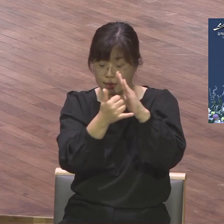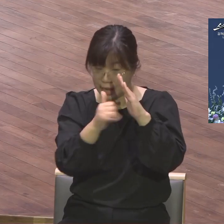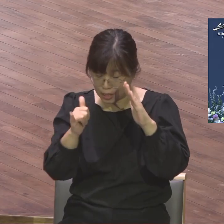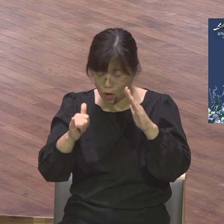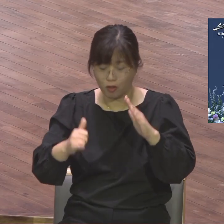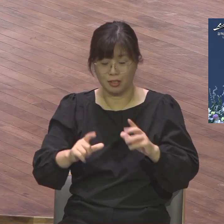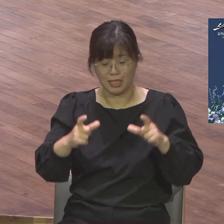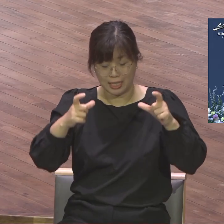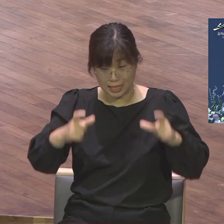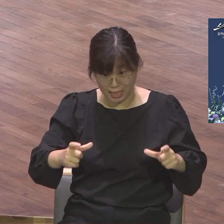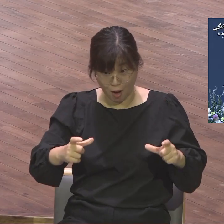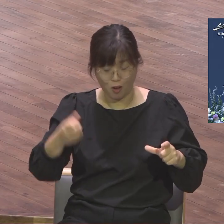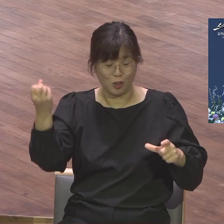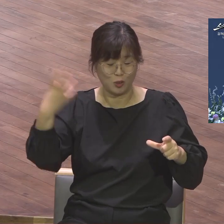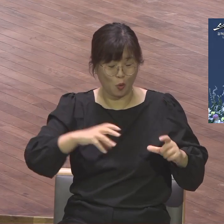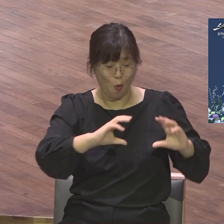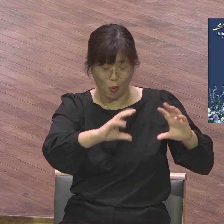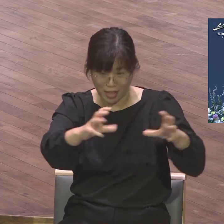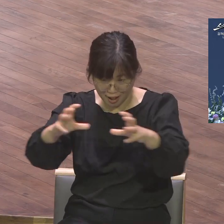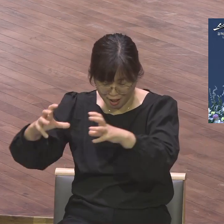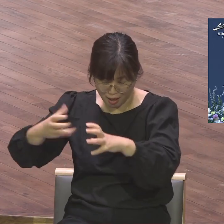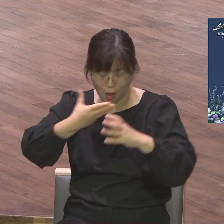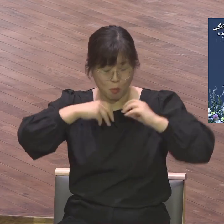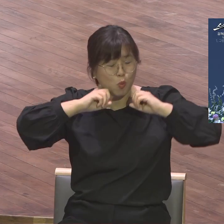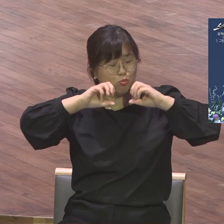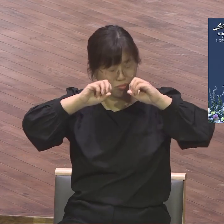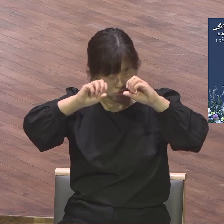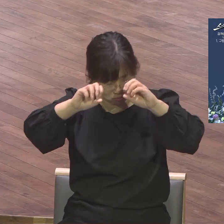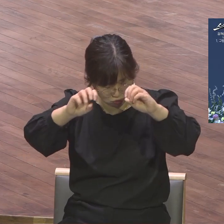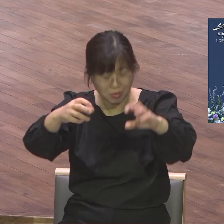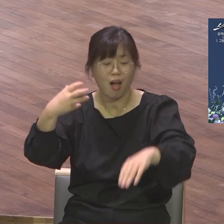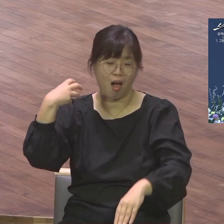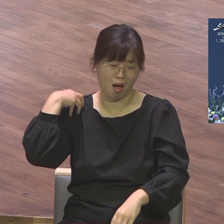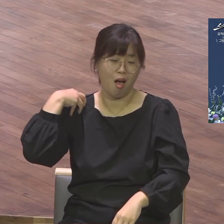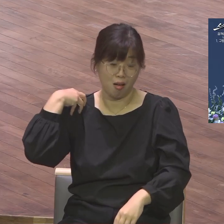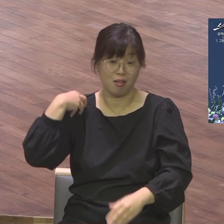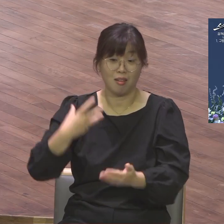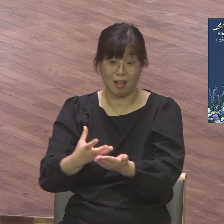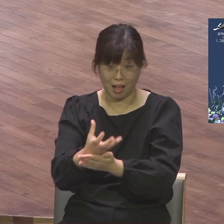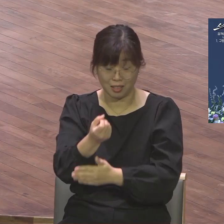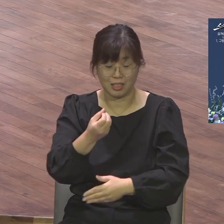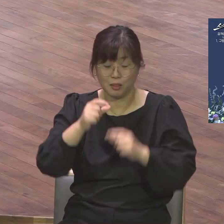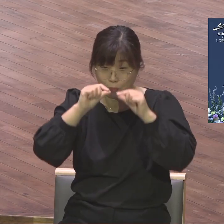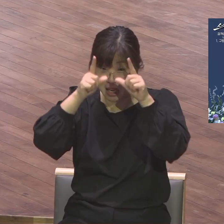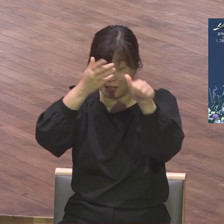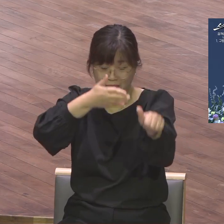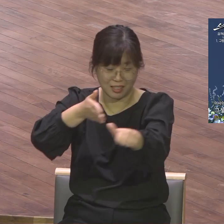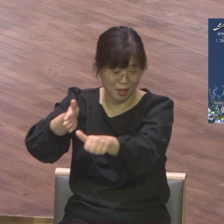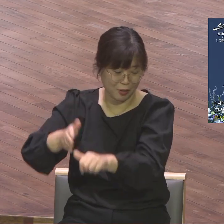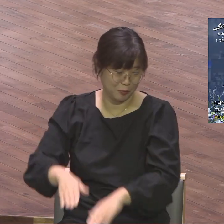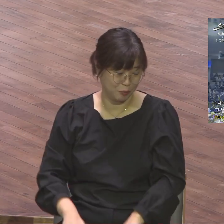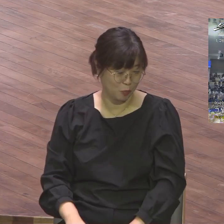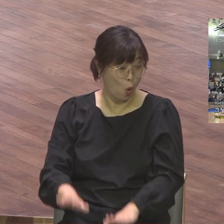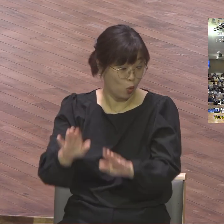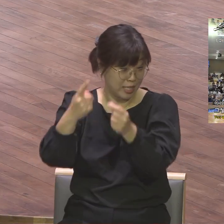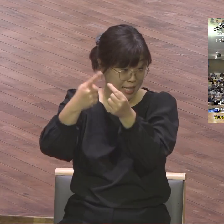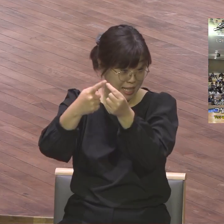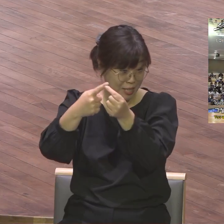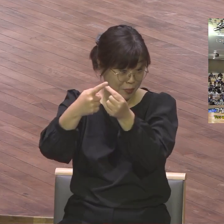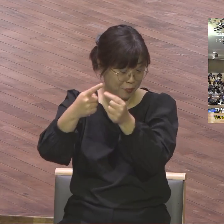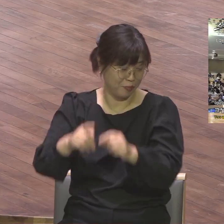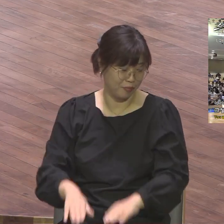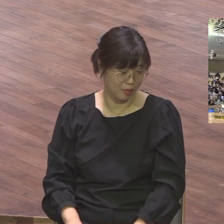축복합니다. 첫째로 구원의 감격이 넘치는 기쁨 공동체입니다. 자, 1절을 다시 봅니다. 그날에